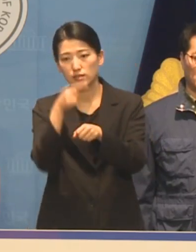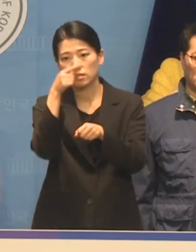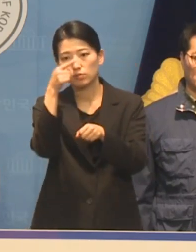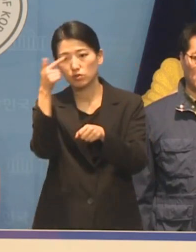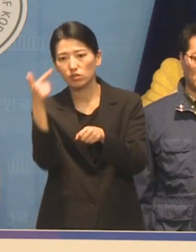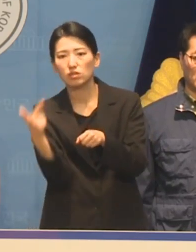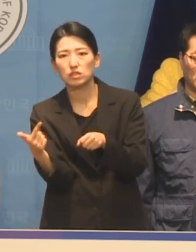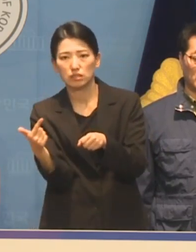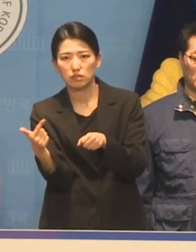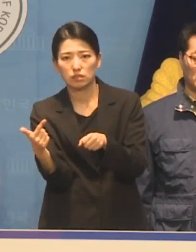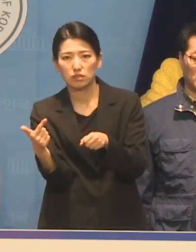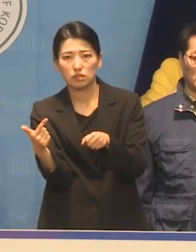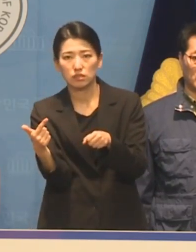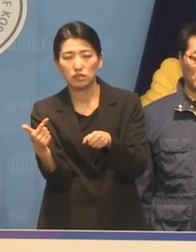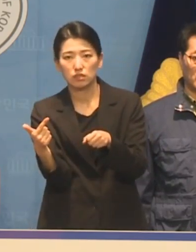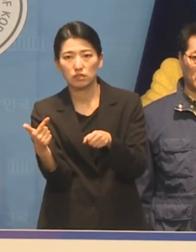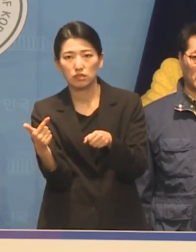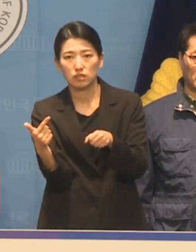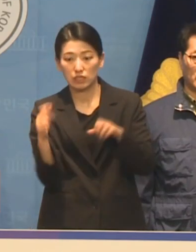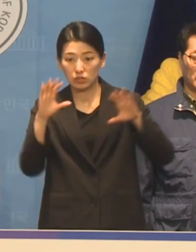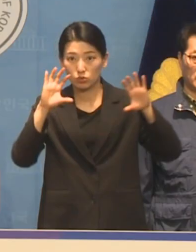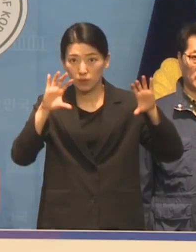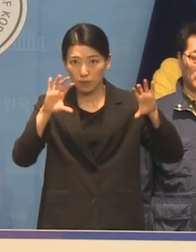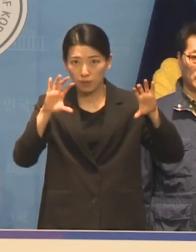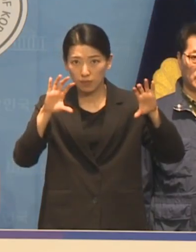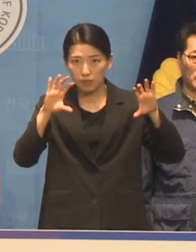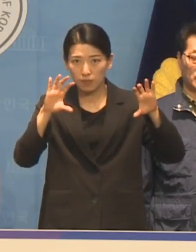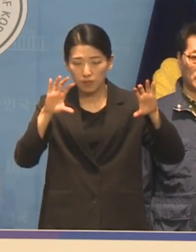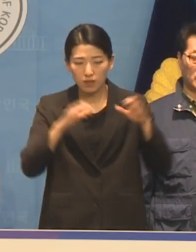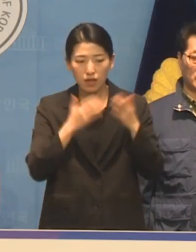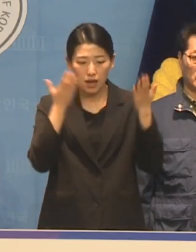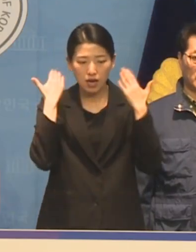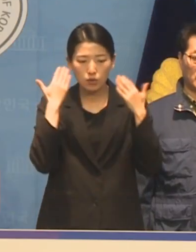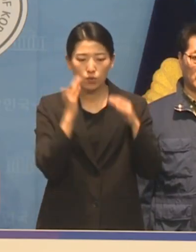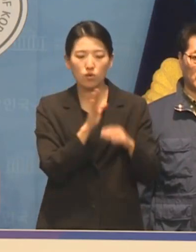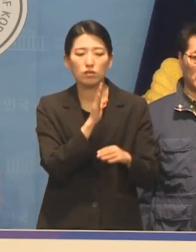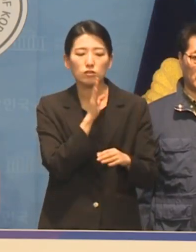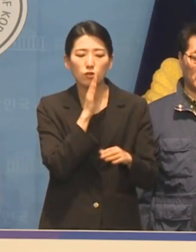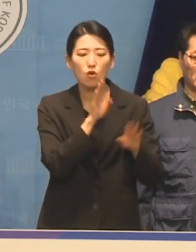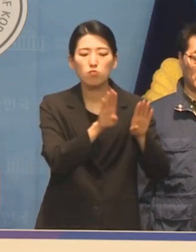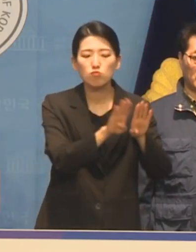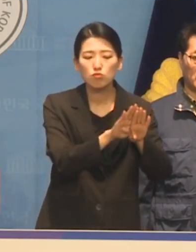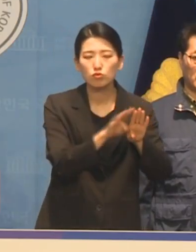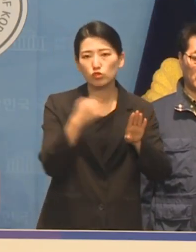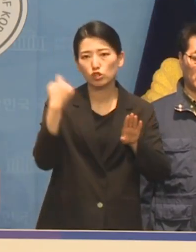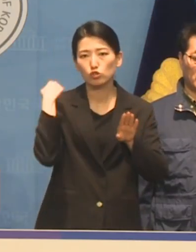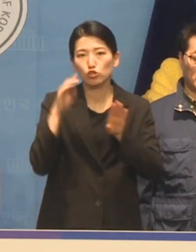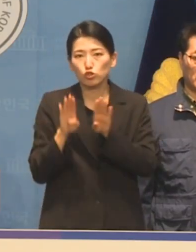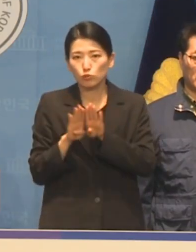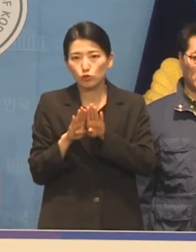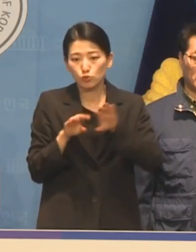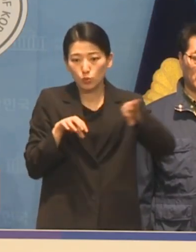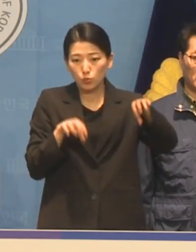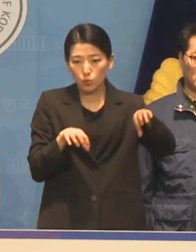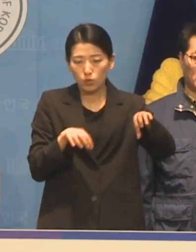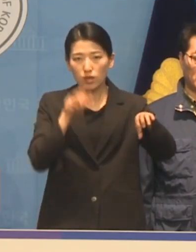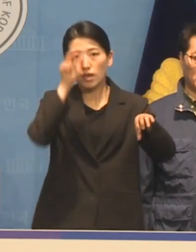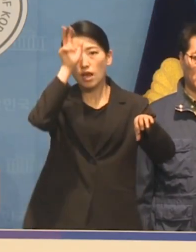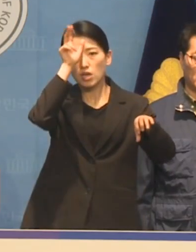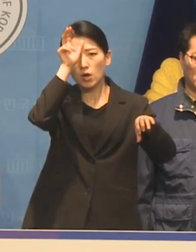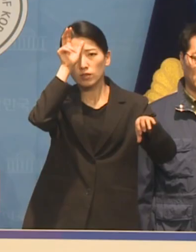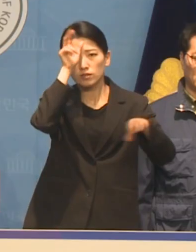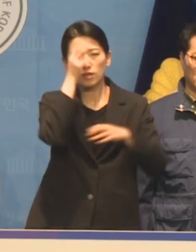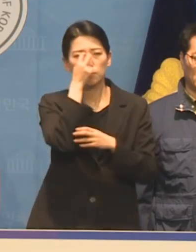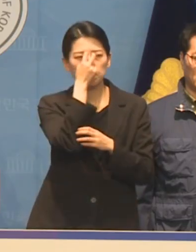오후 6시까지 모든 학교의 정문과 후문은 통학로에 경찰 인력을 배치해 주십시오.